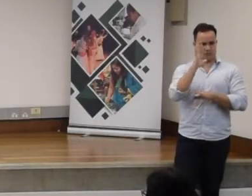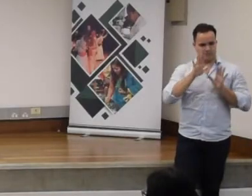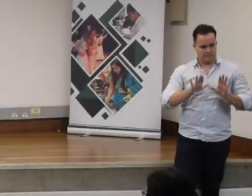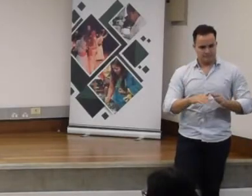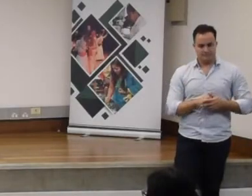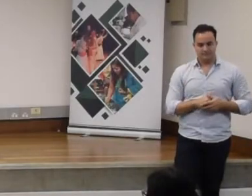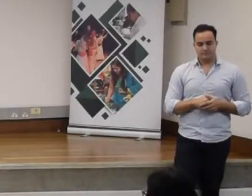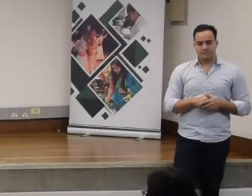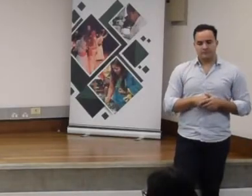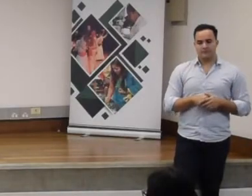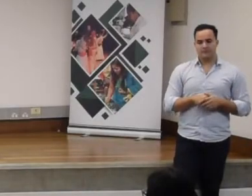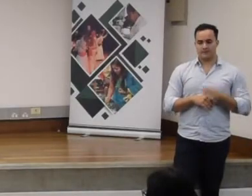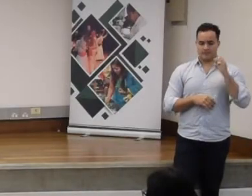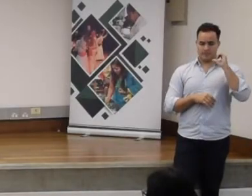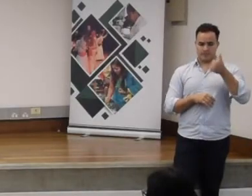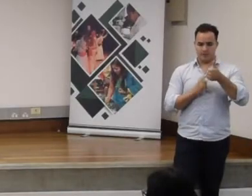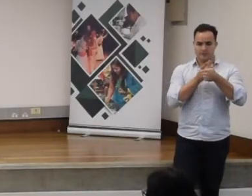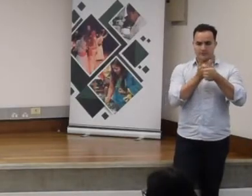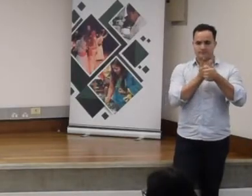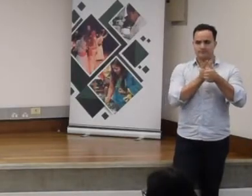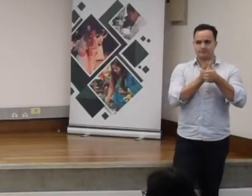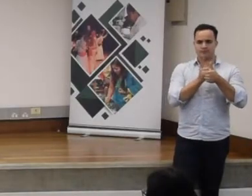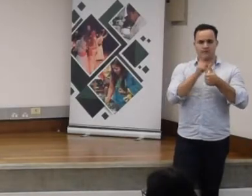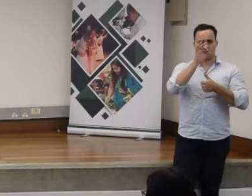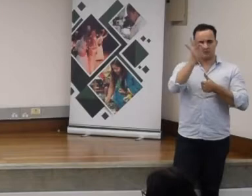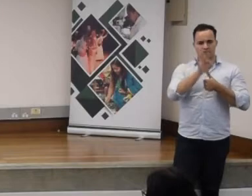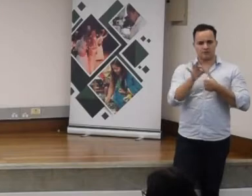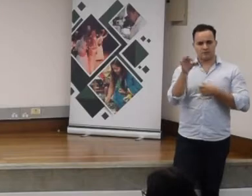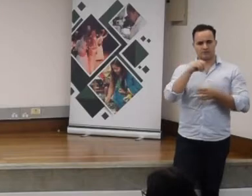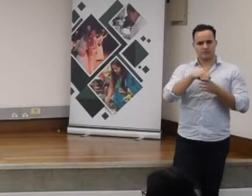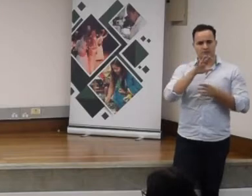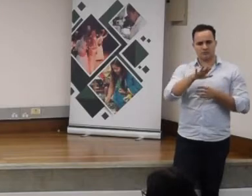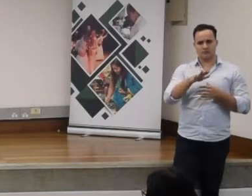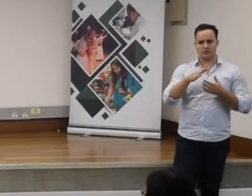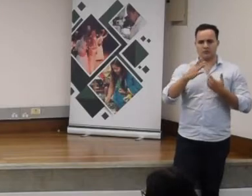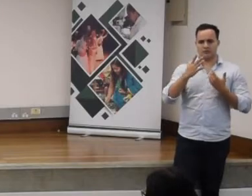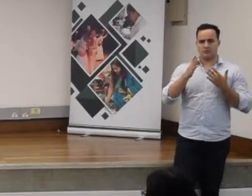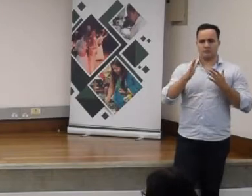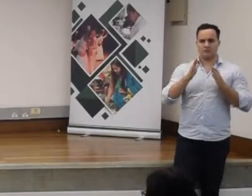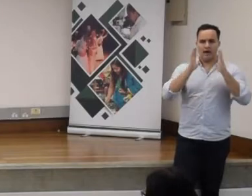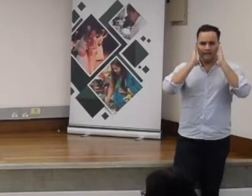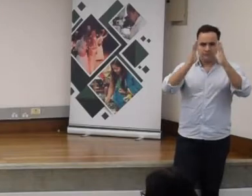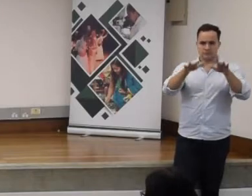empieza con la tasa de cobertura o